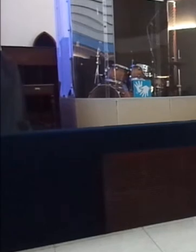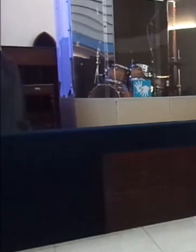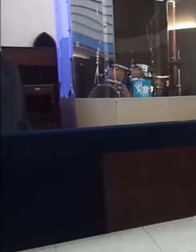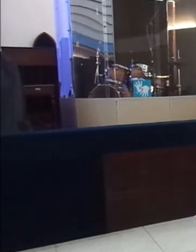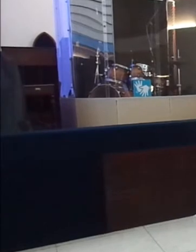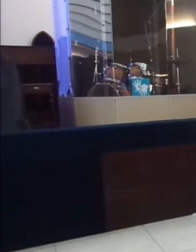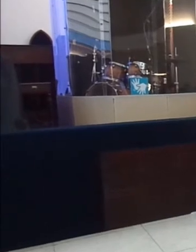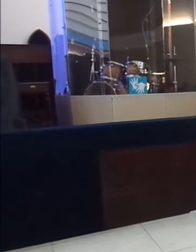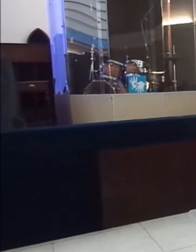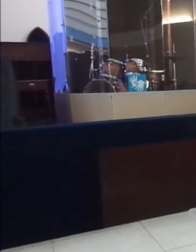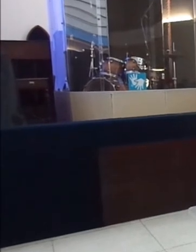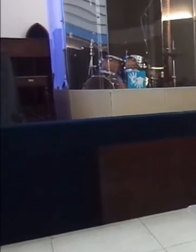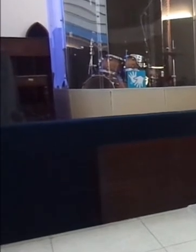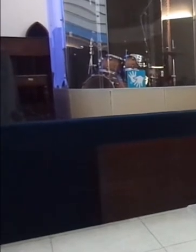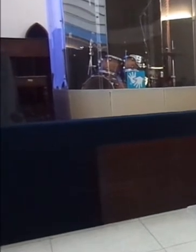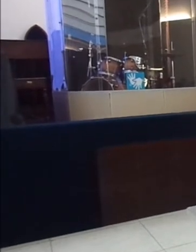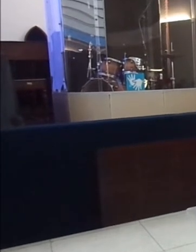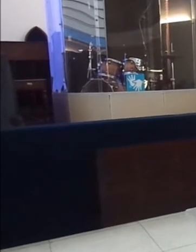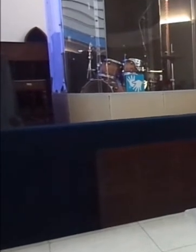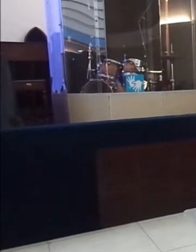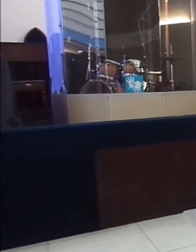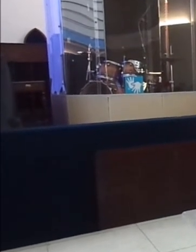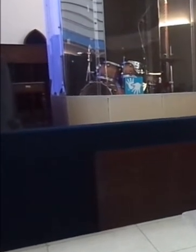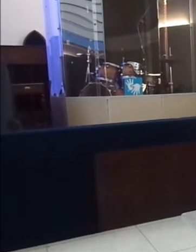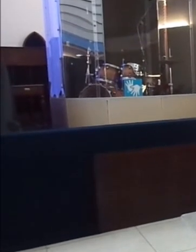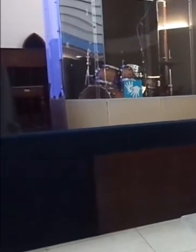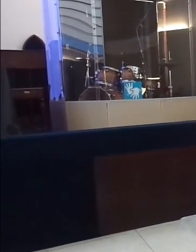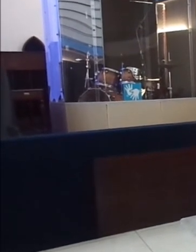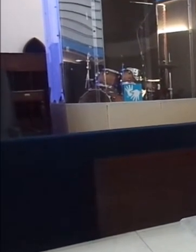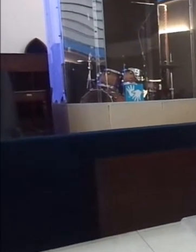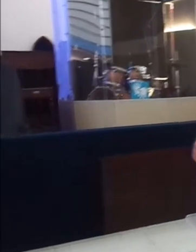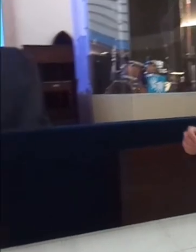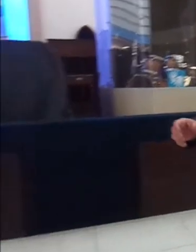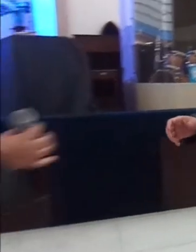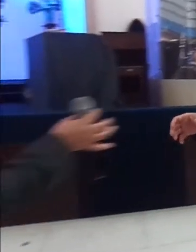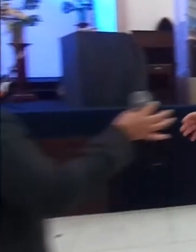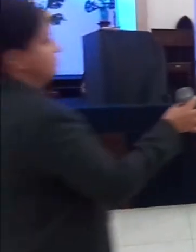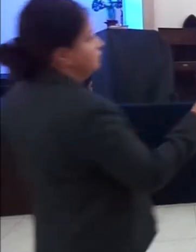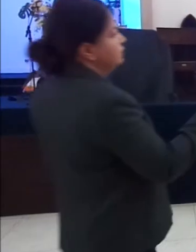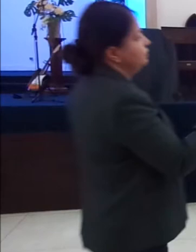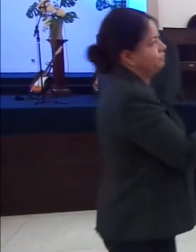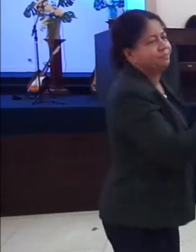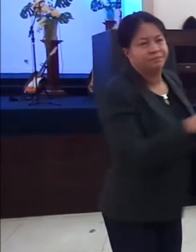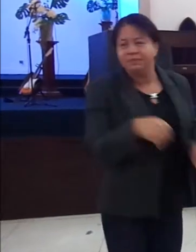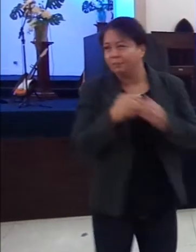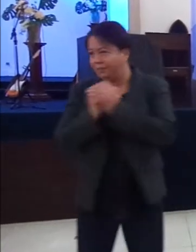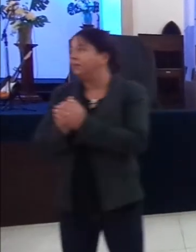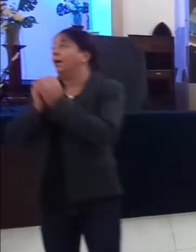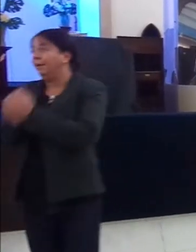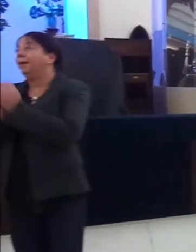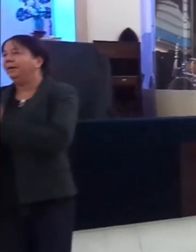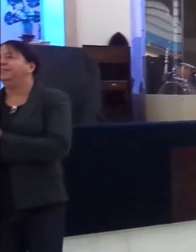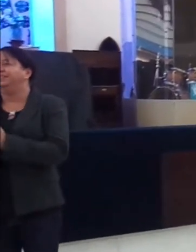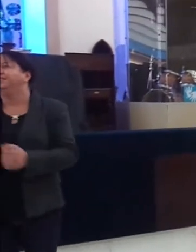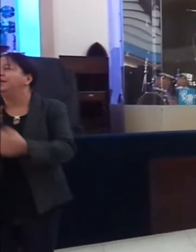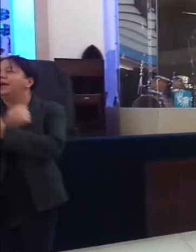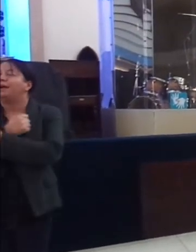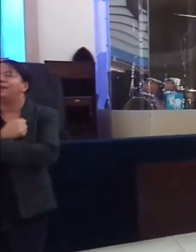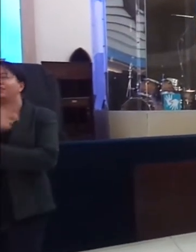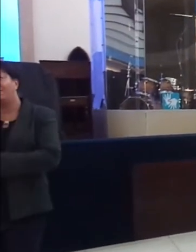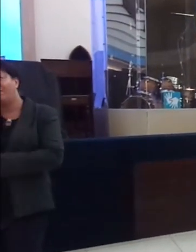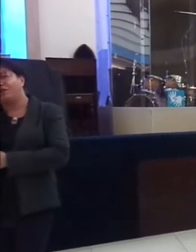vidas. Que o Senhor continue nos enchendo. Em nome de Jesus. Amém. Amém. Amém. Abraça bem